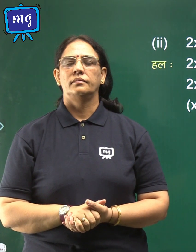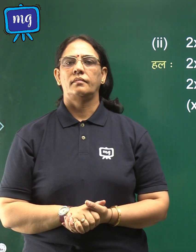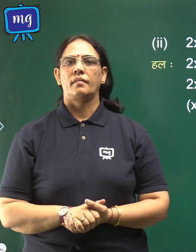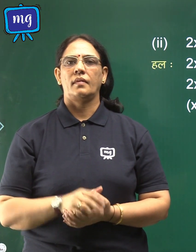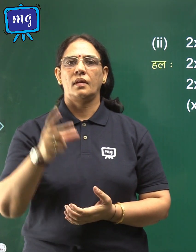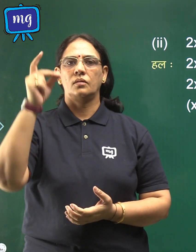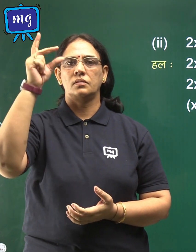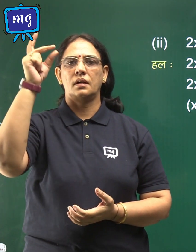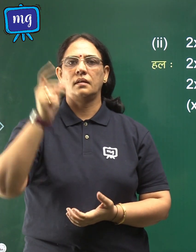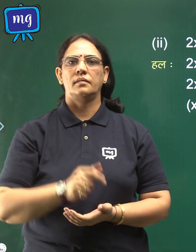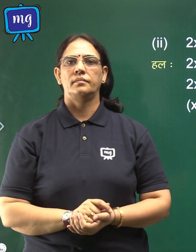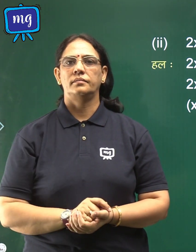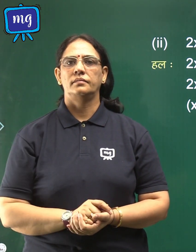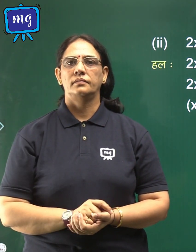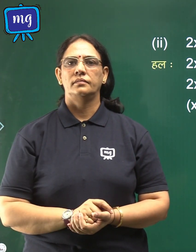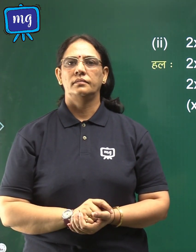दूसरा